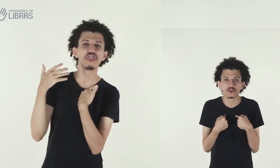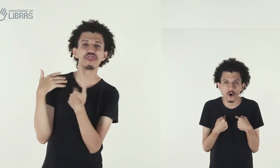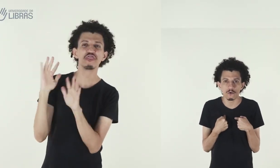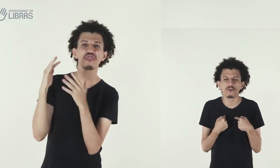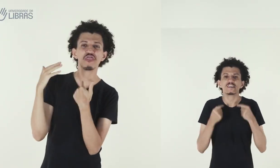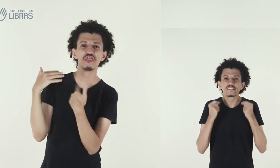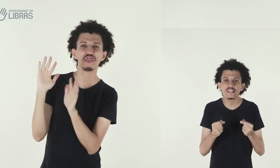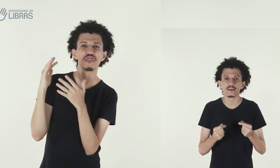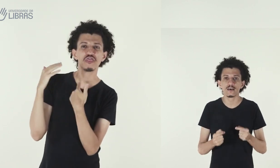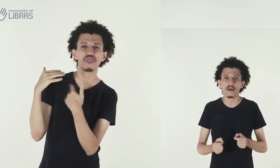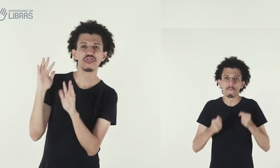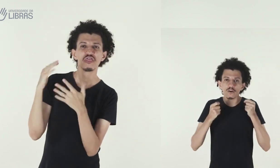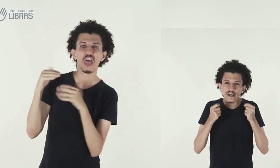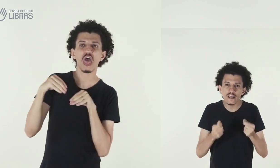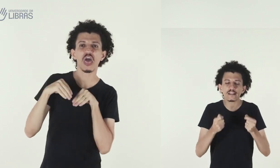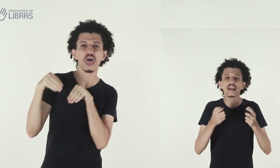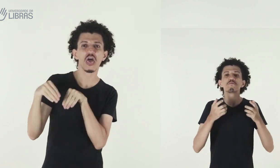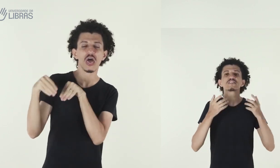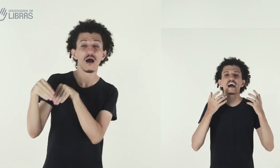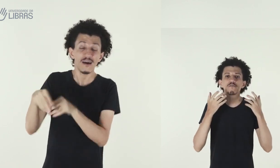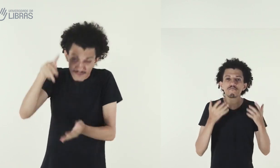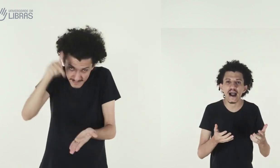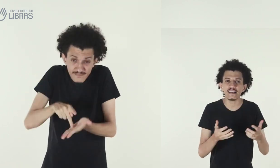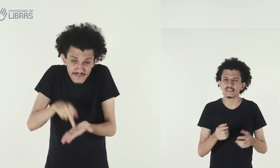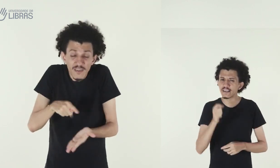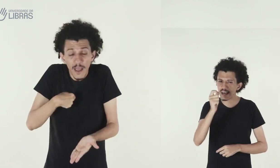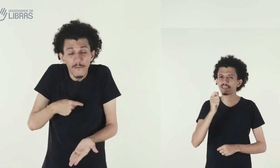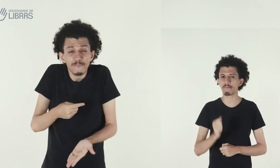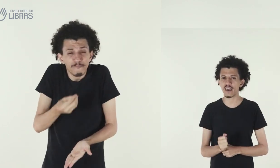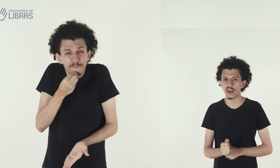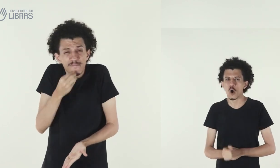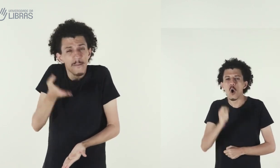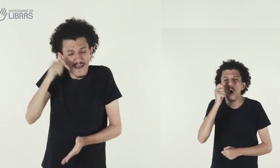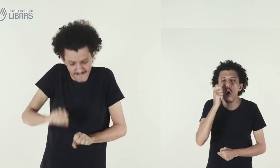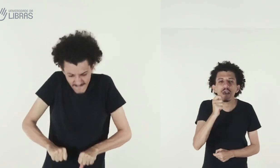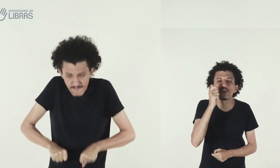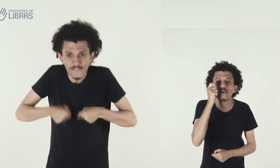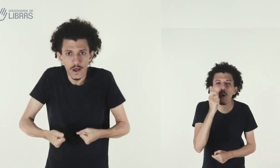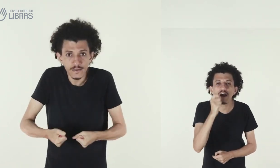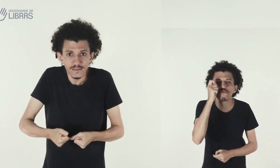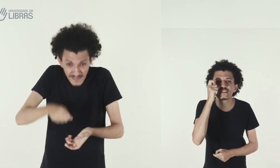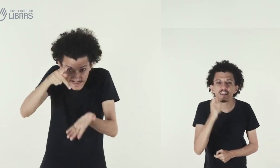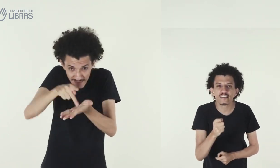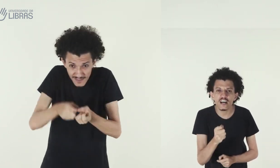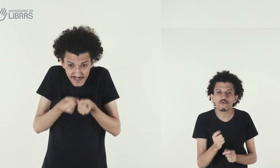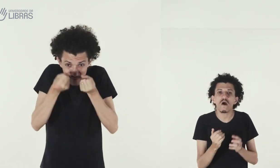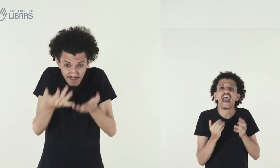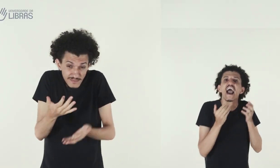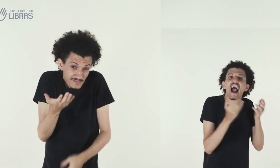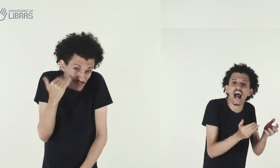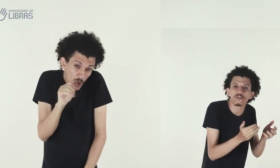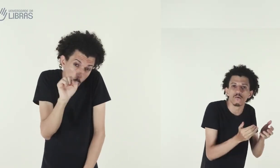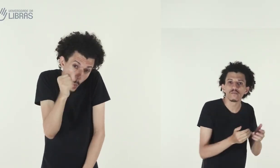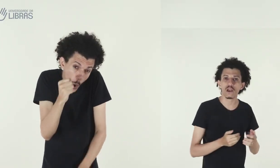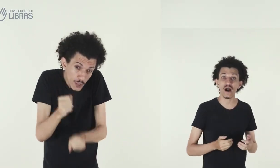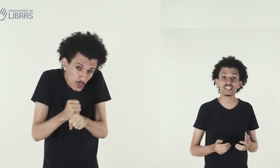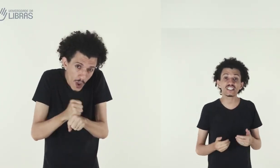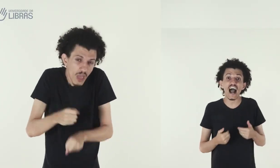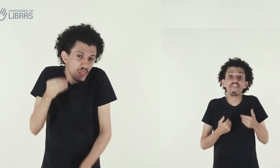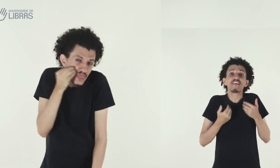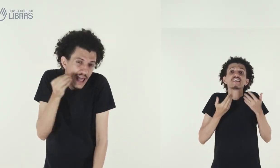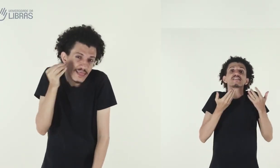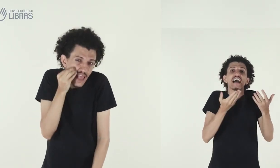o meu sonho. Sim, poderia ter buscado mais. E quer saber? 8 anos tentando errado.